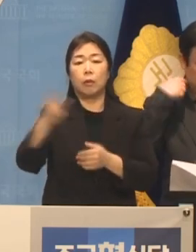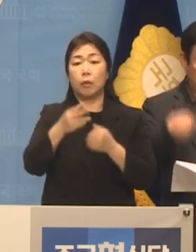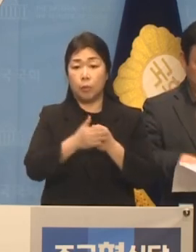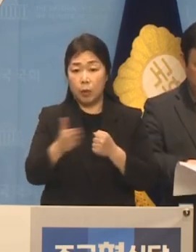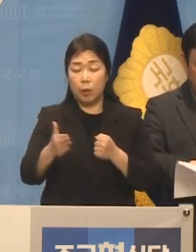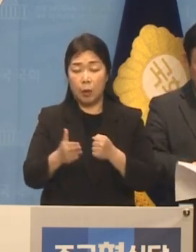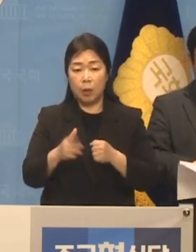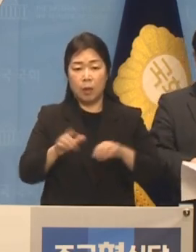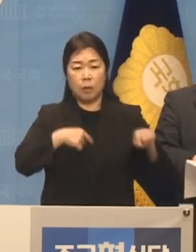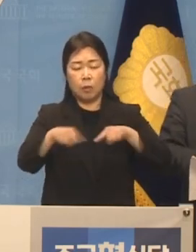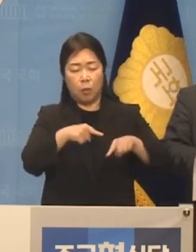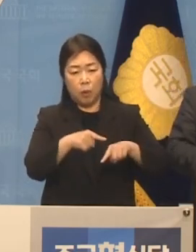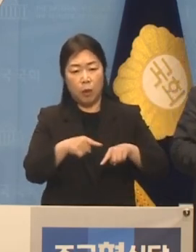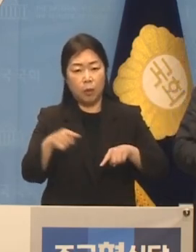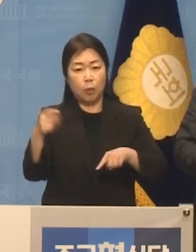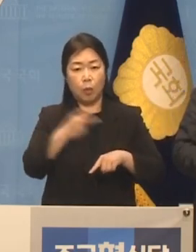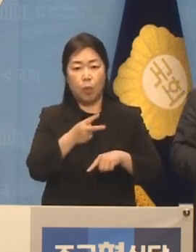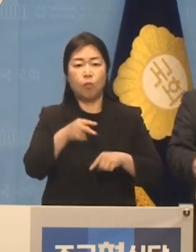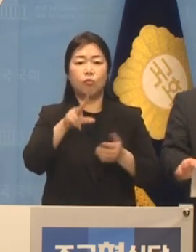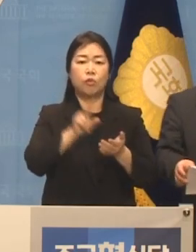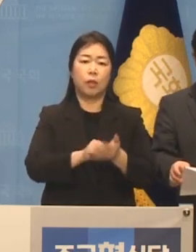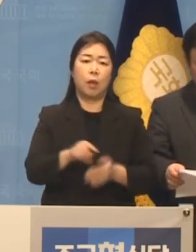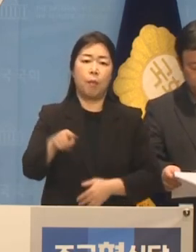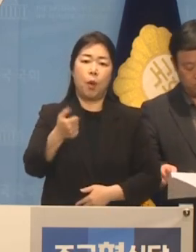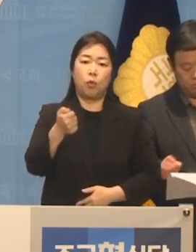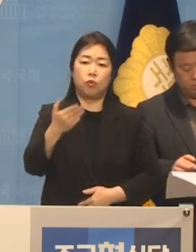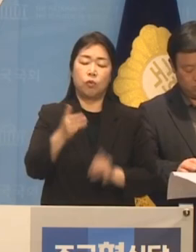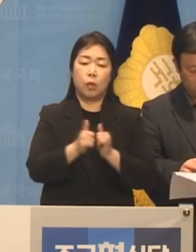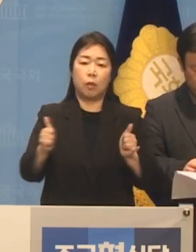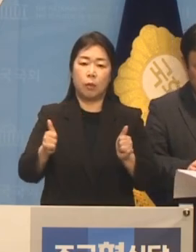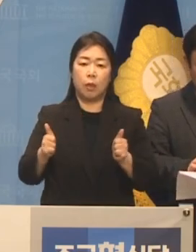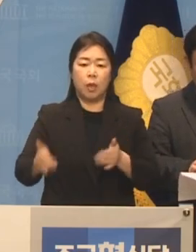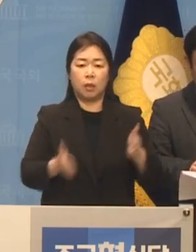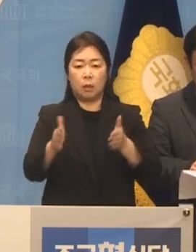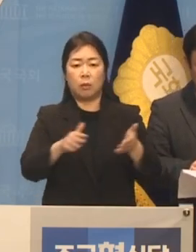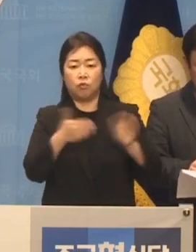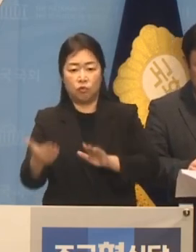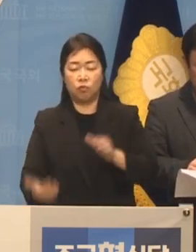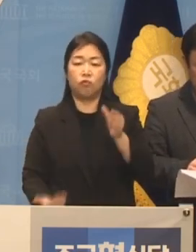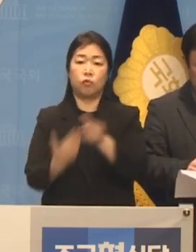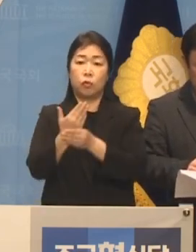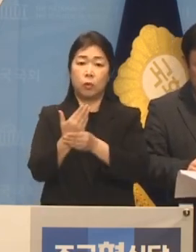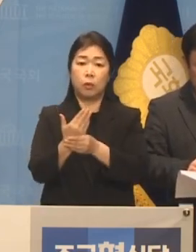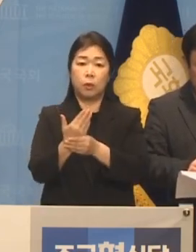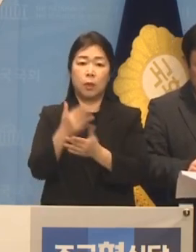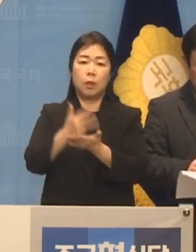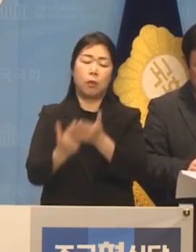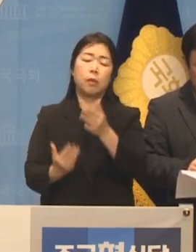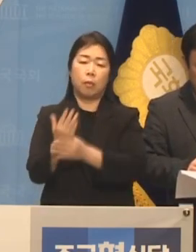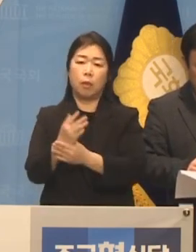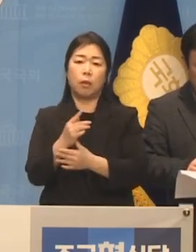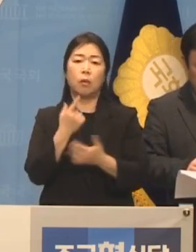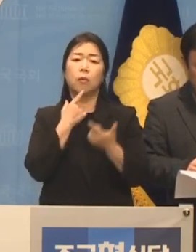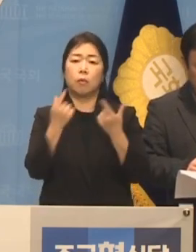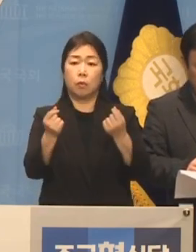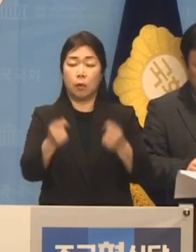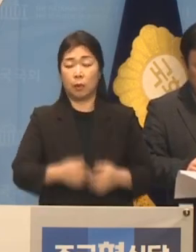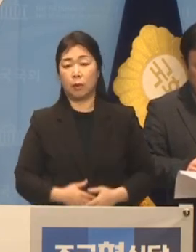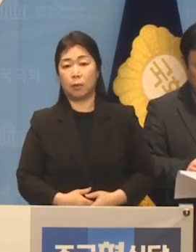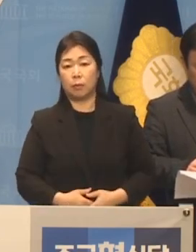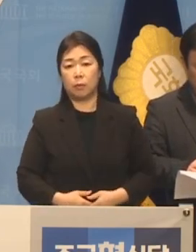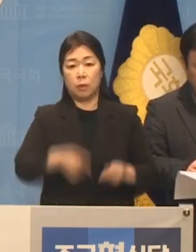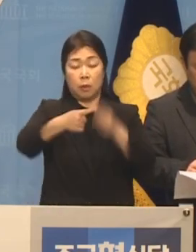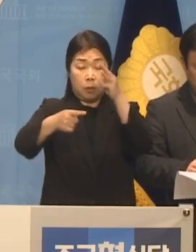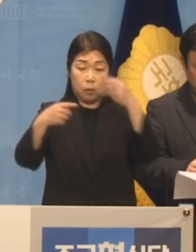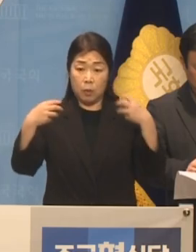급기야 159명이 바다도 아니고 강도 아닌 도로에서 죽임을 당하는 참사가 일어나는 것입니다. 윤석열 정권은